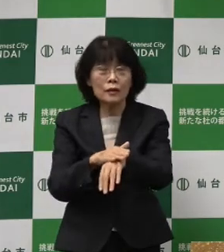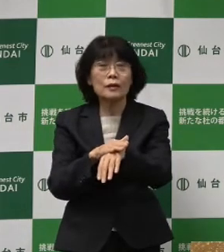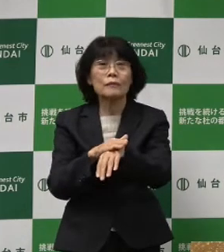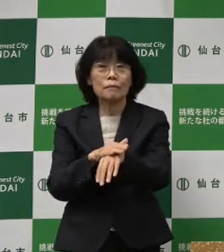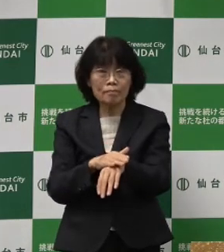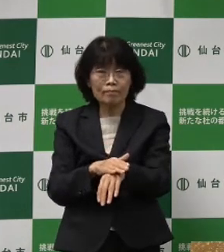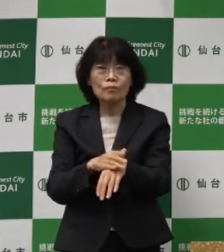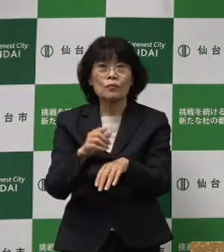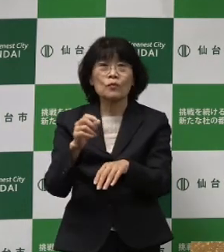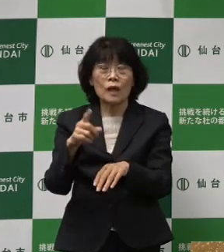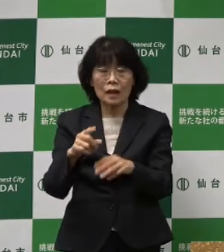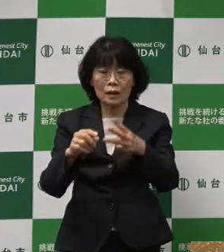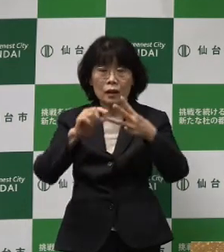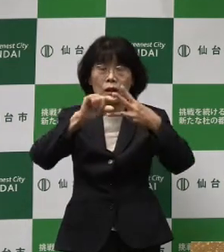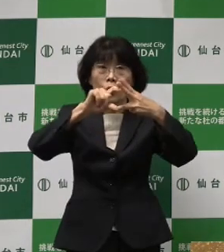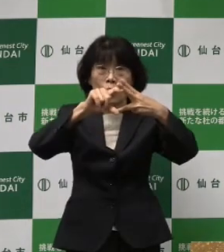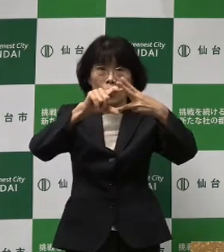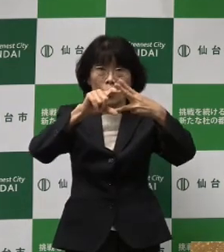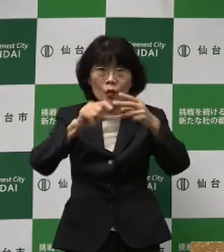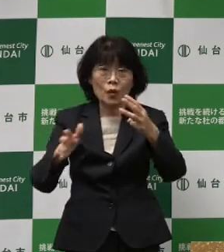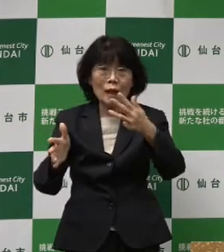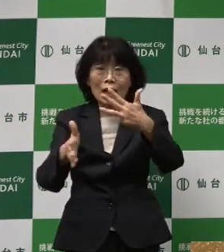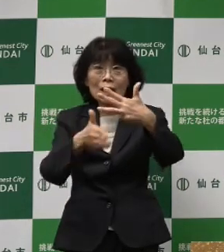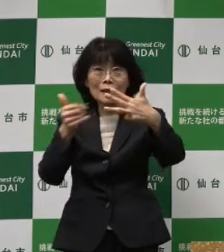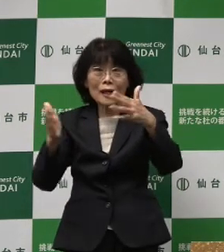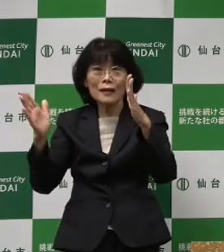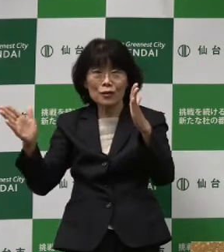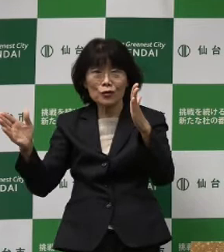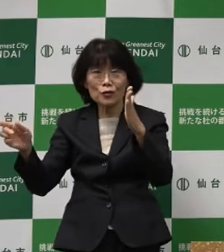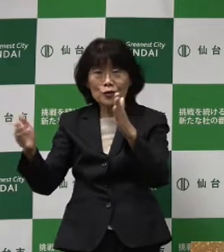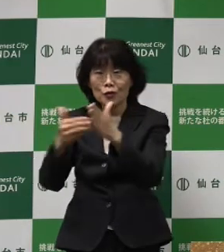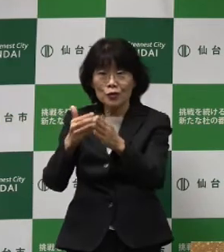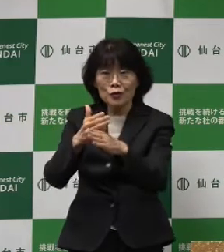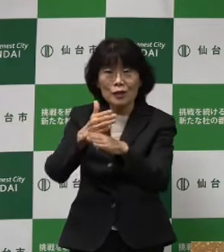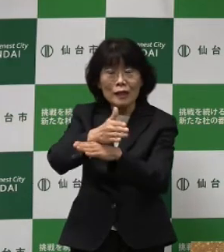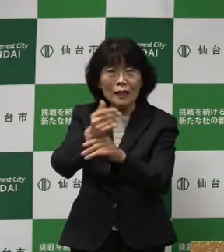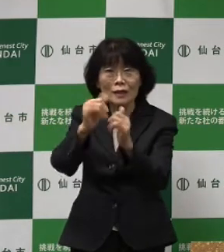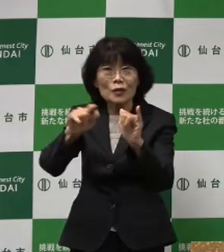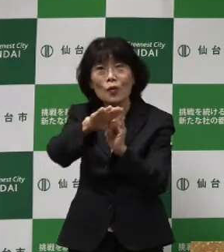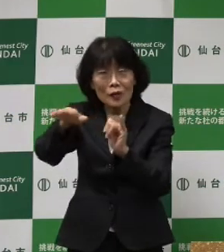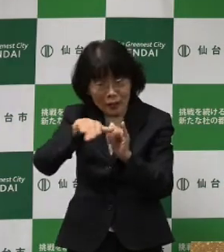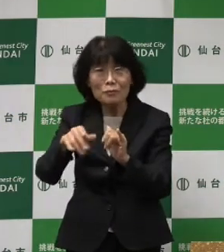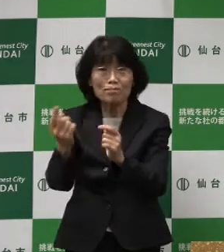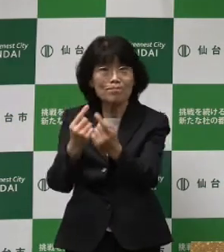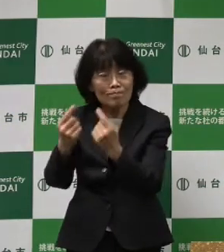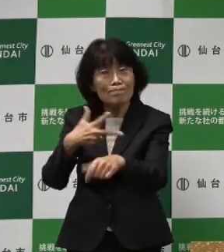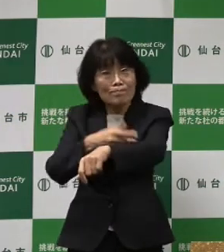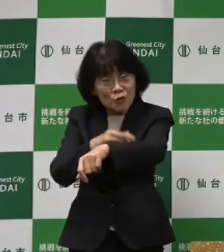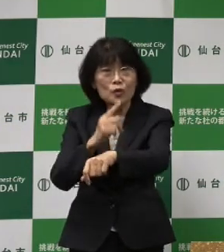インターバル8ヶ月程度空いた方からということは示されてますけれども、例え